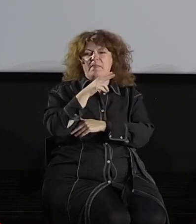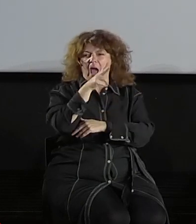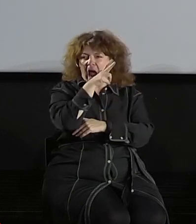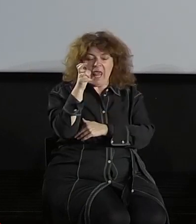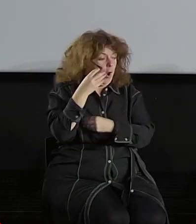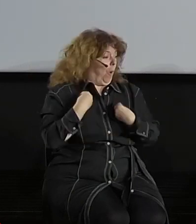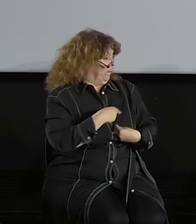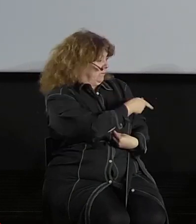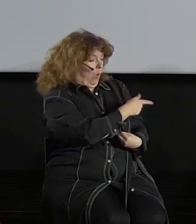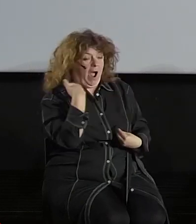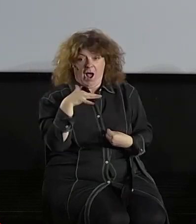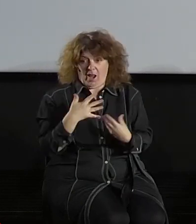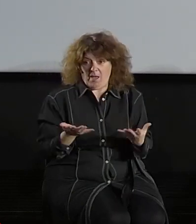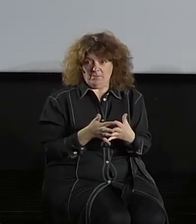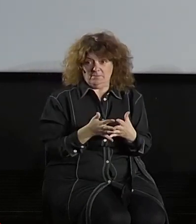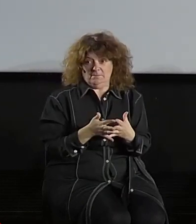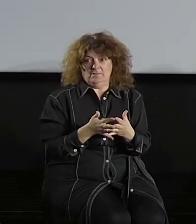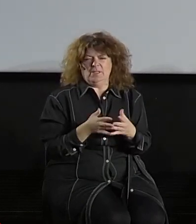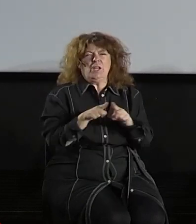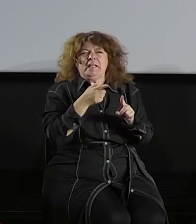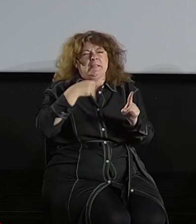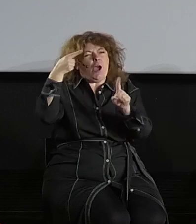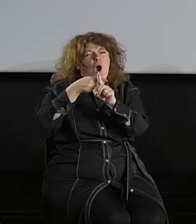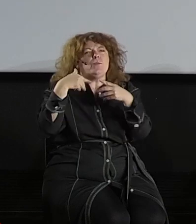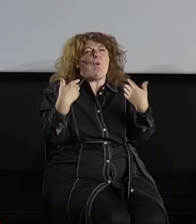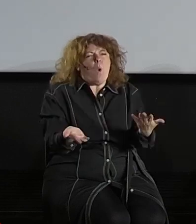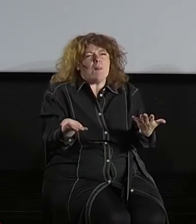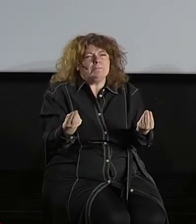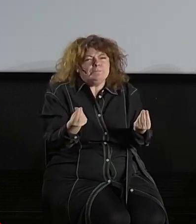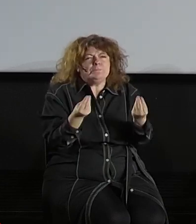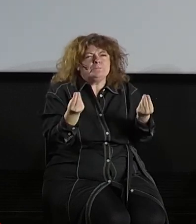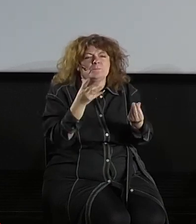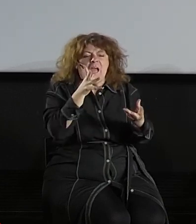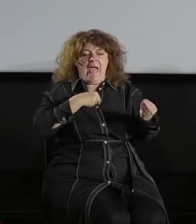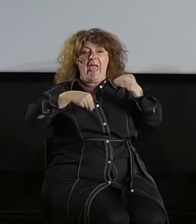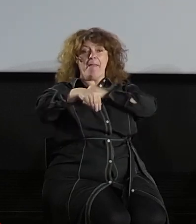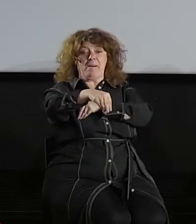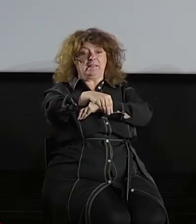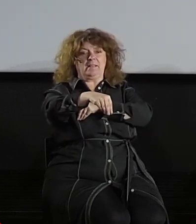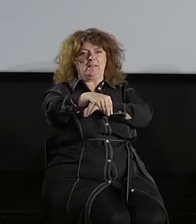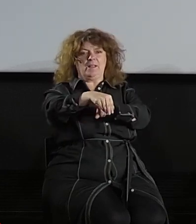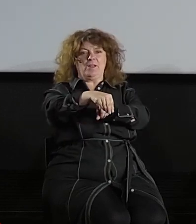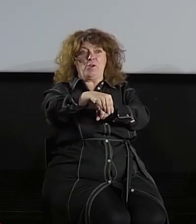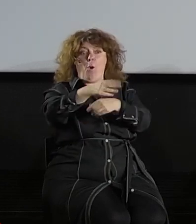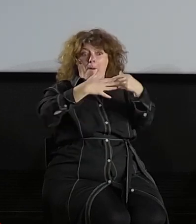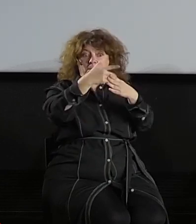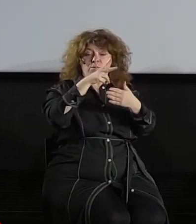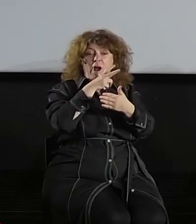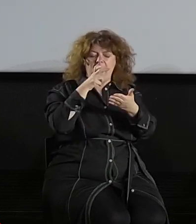o que tiene Ángela sino que lo que nos interesaba es que empatizar con lo que ella escribió con lo que ella pensó